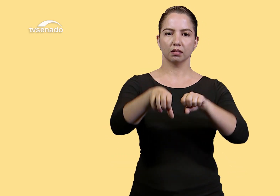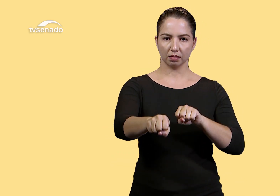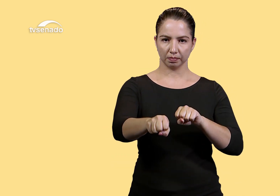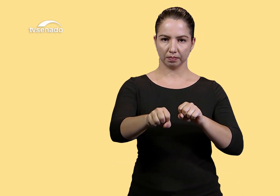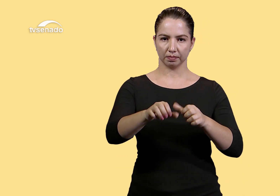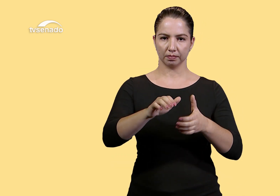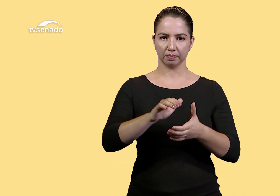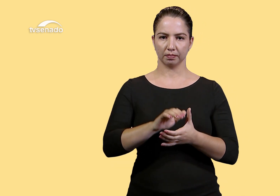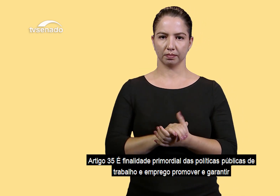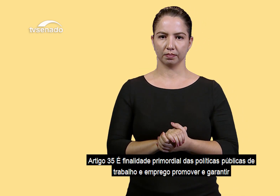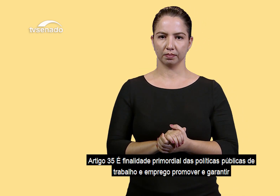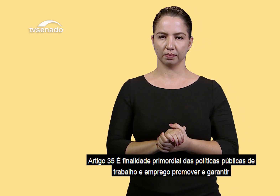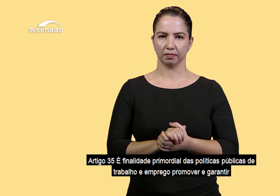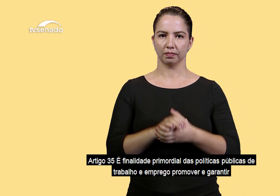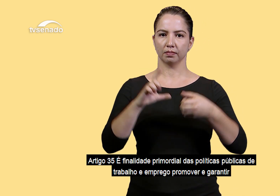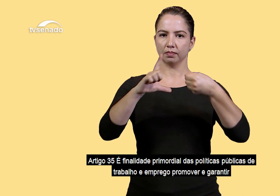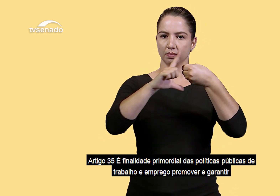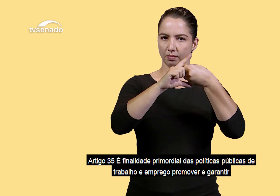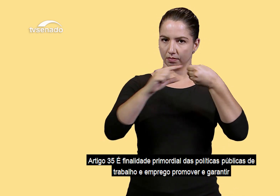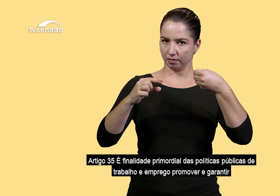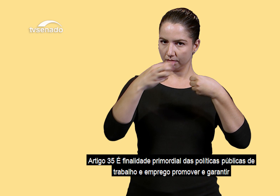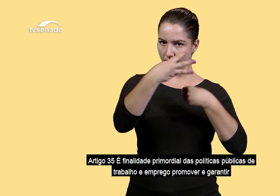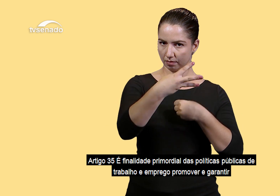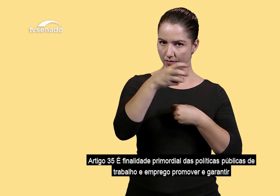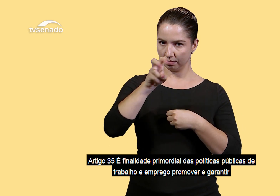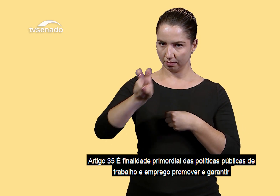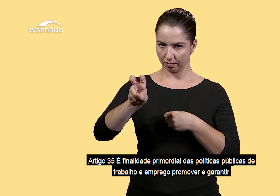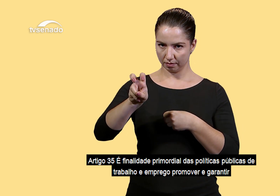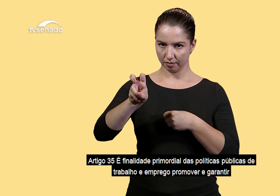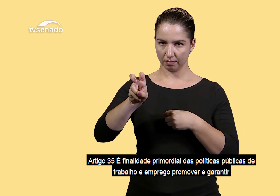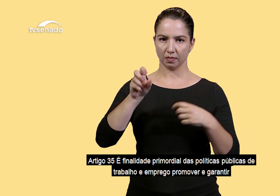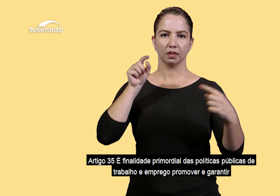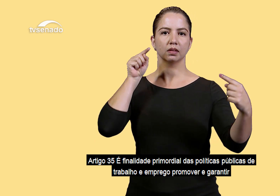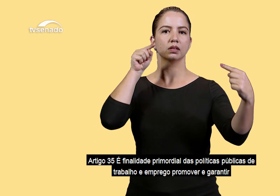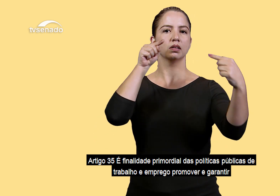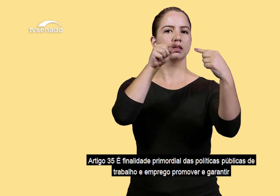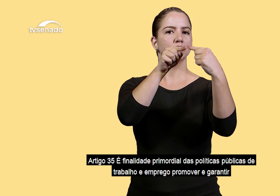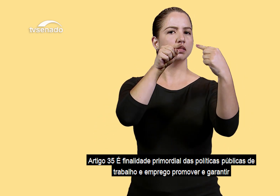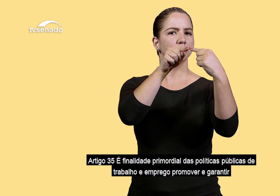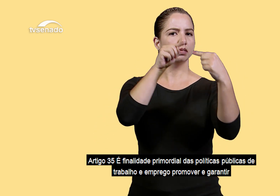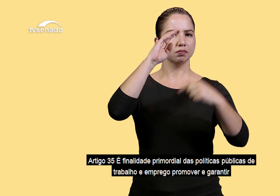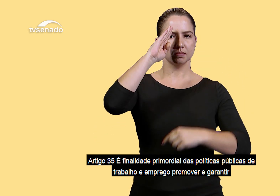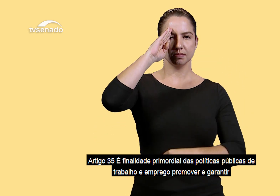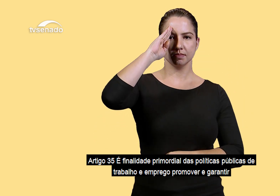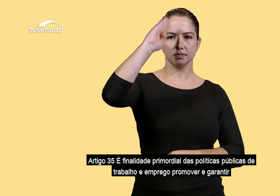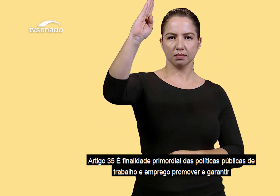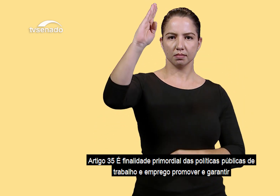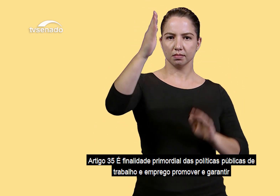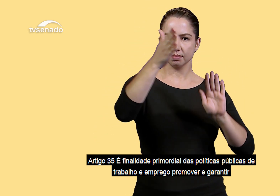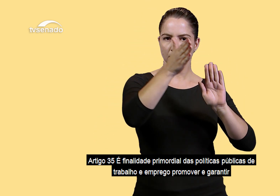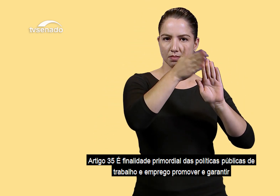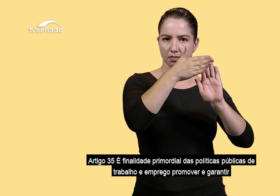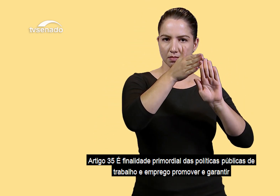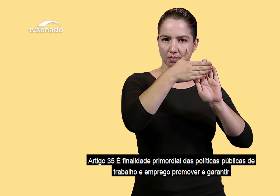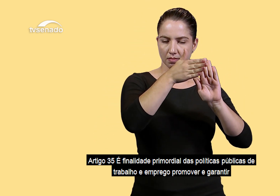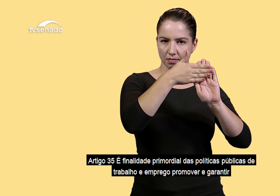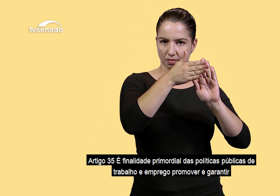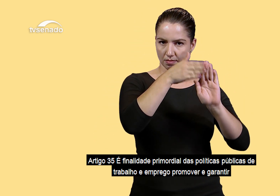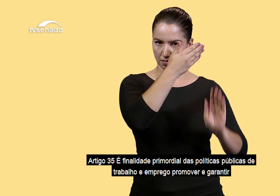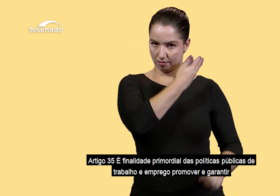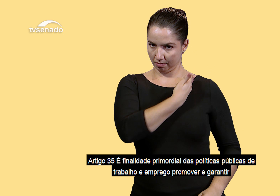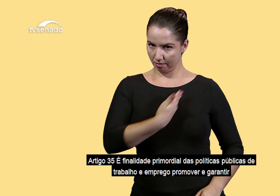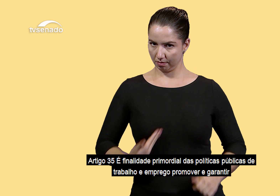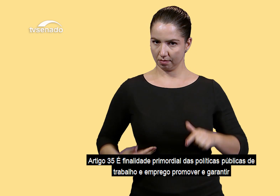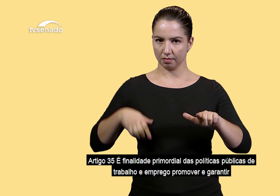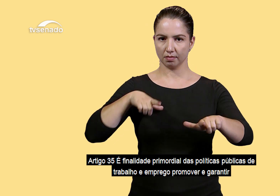Artigo 35. É finalidade primordial das políticas públicas de trabalho e